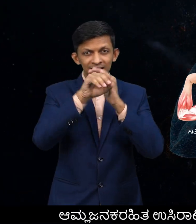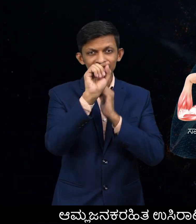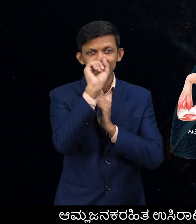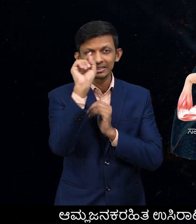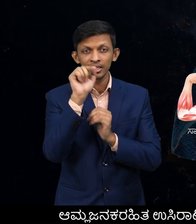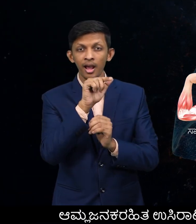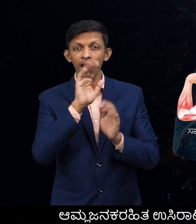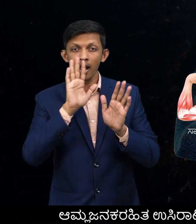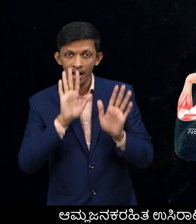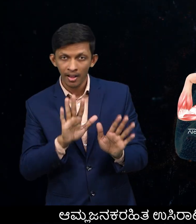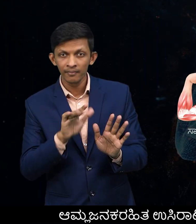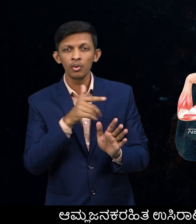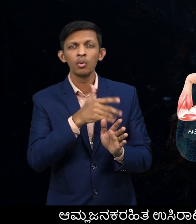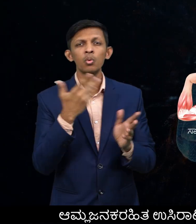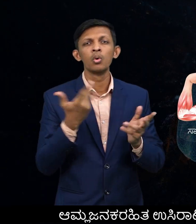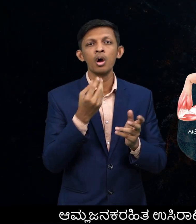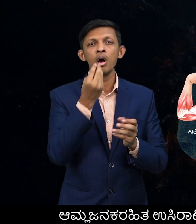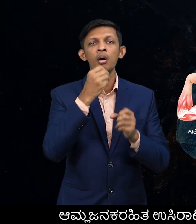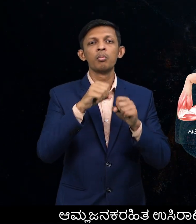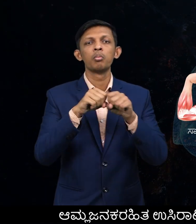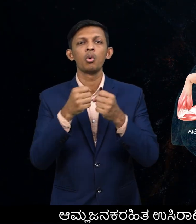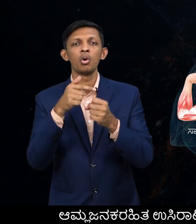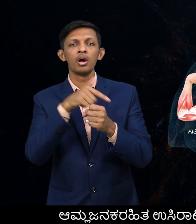ಆಮ್ಲಜನಕರಹಿತ ಉಸಿರಾಟದಿಂದ ಆಹಾರ ವಿಭಜನೆಯಾಗುತ್ತದೆ.